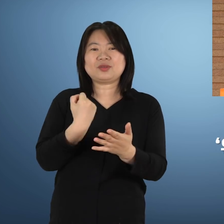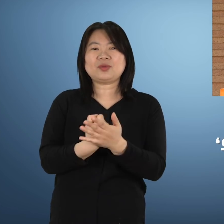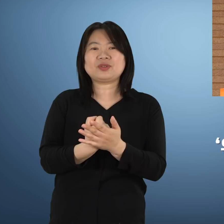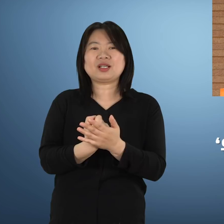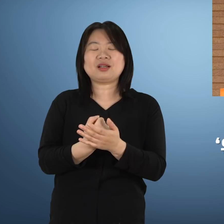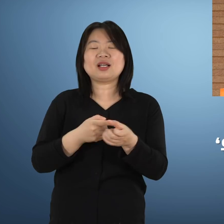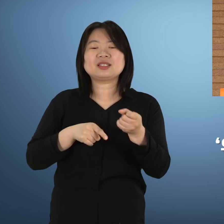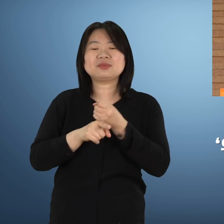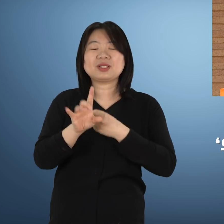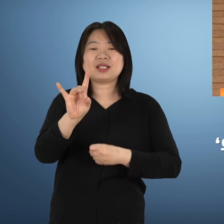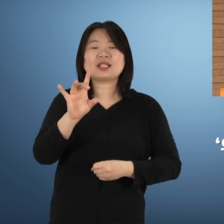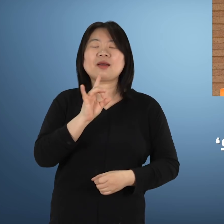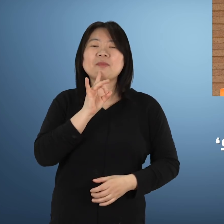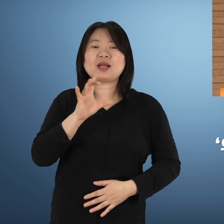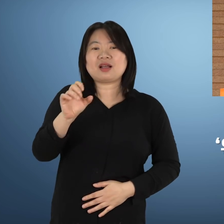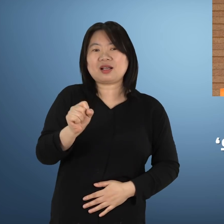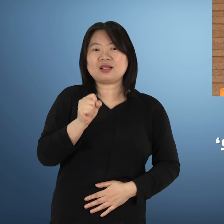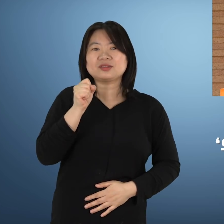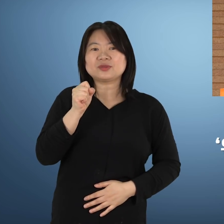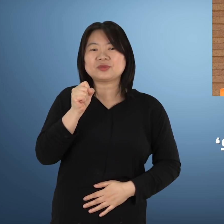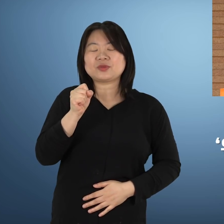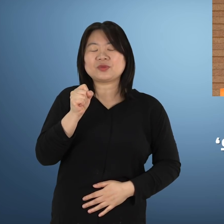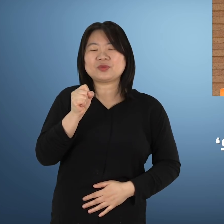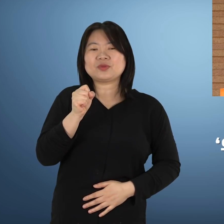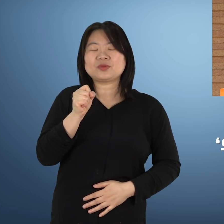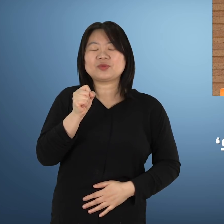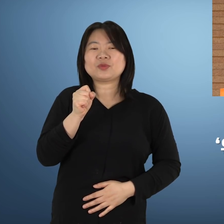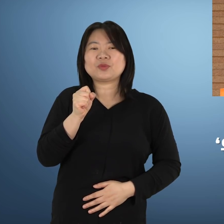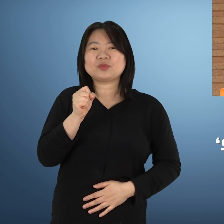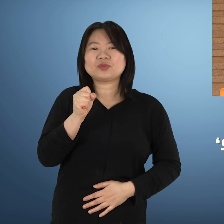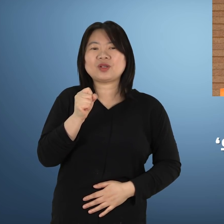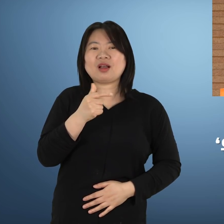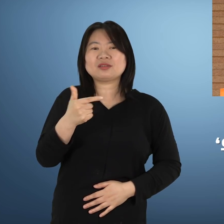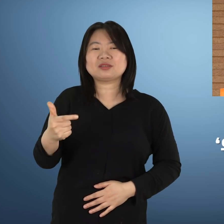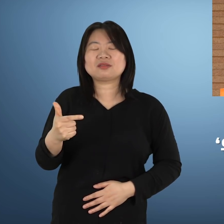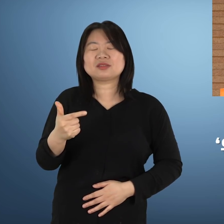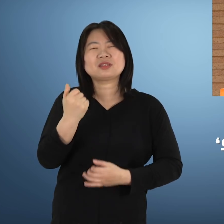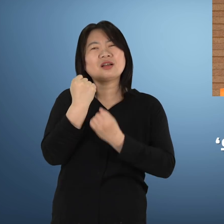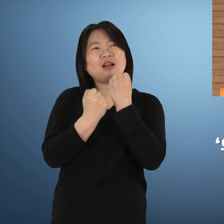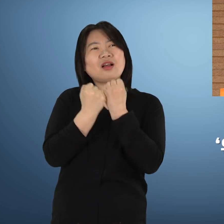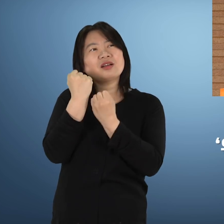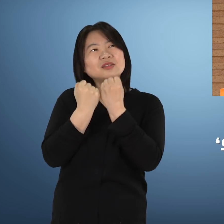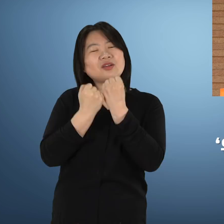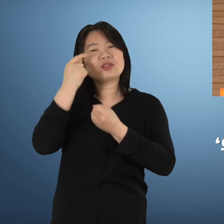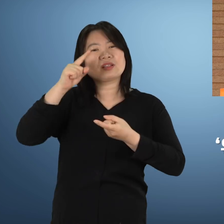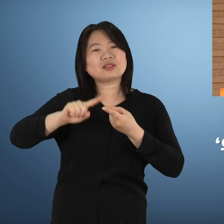애통이라는 정의 하나만 달랑 외워두는 것은 굉장히 해석을